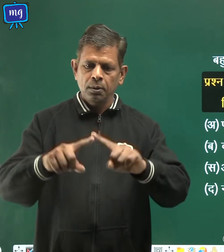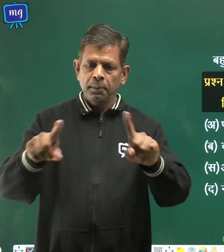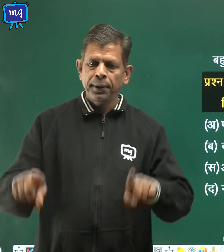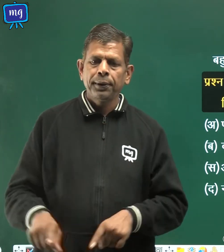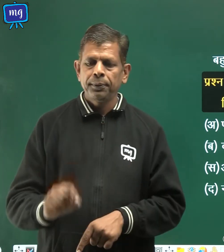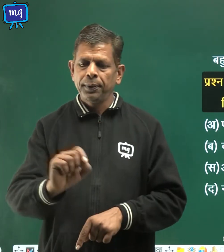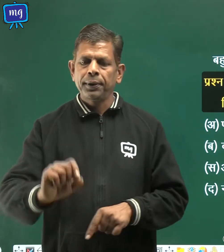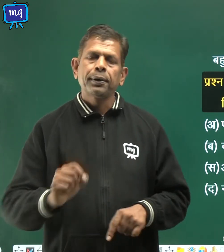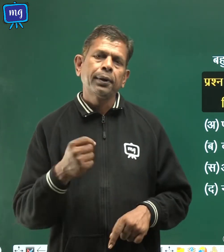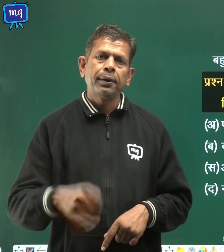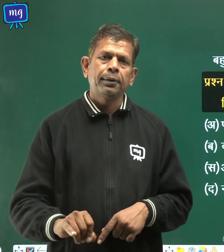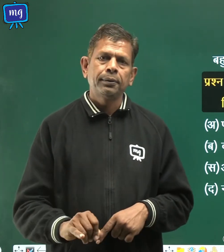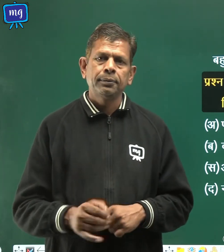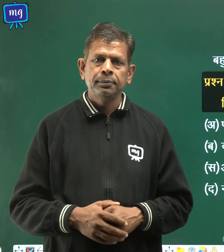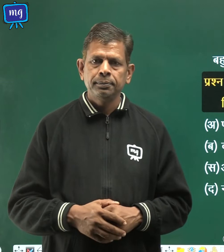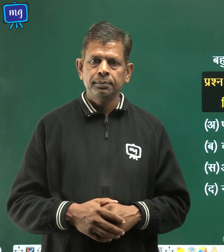में लिखना है।